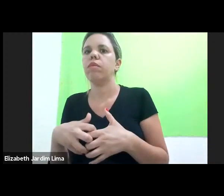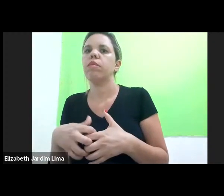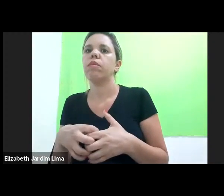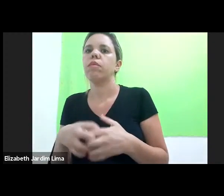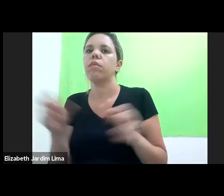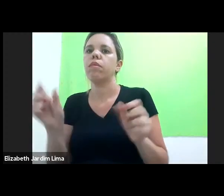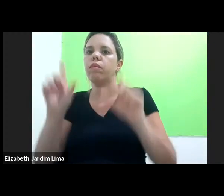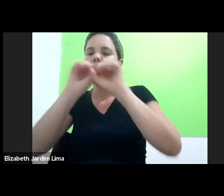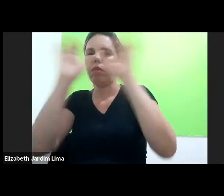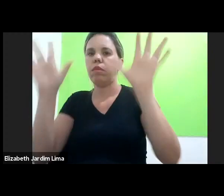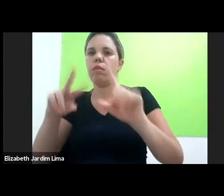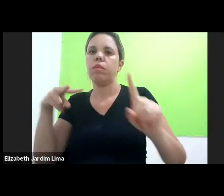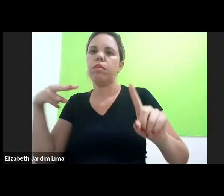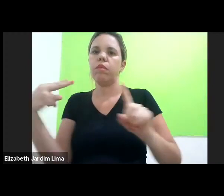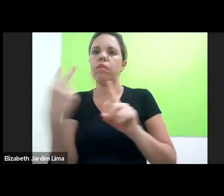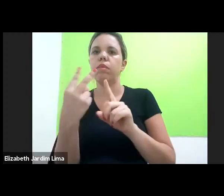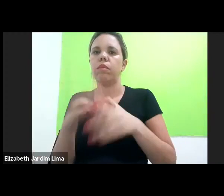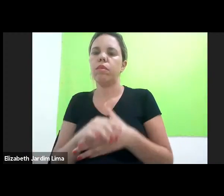na perspectiva